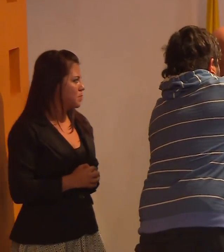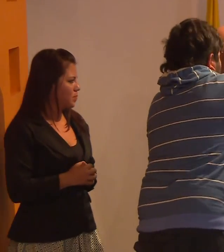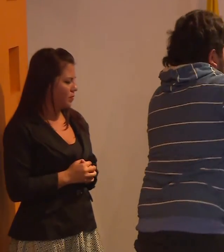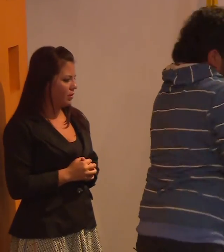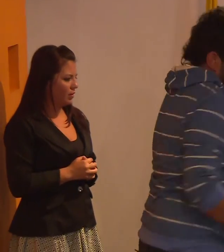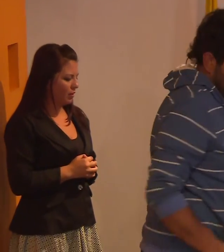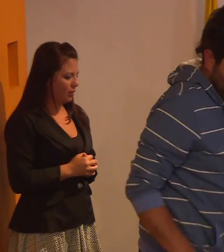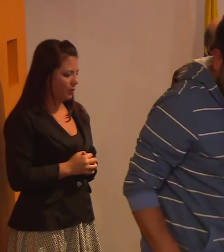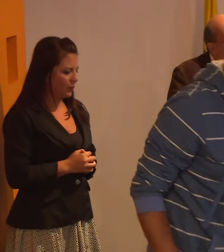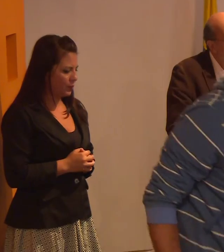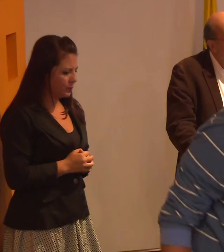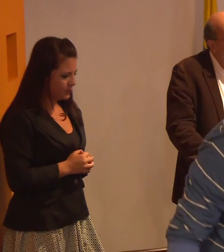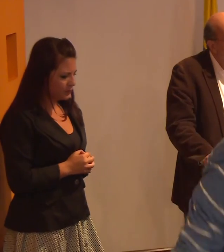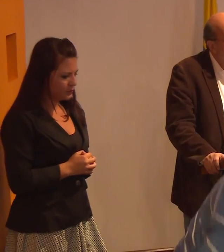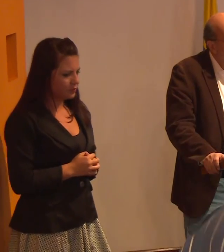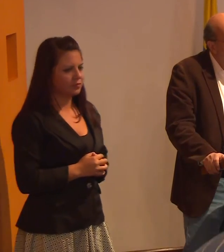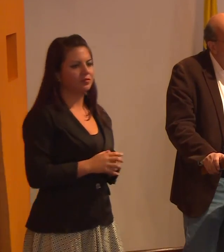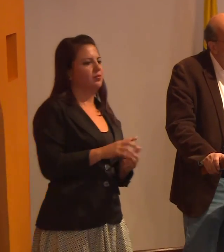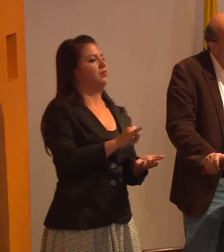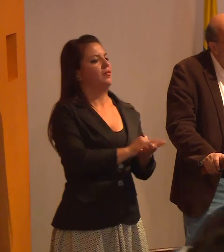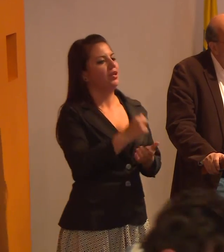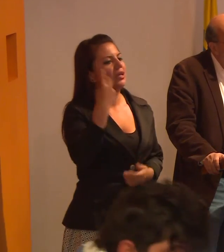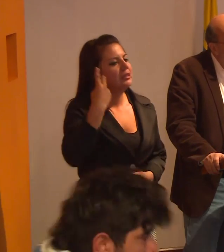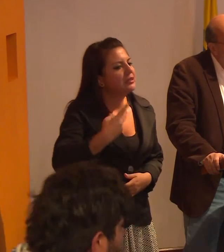hemos revisado ya